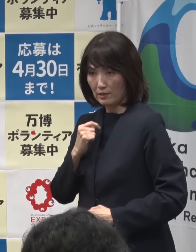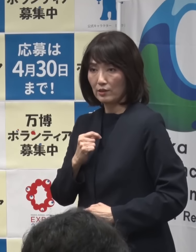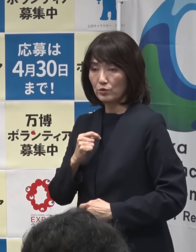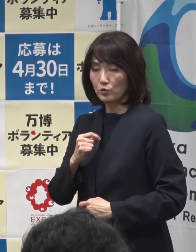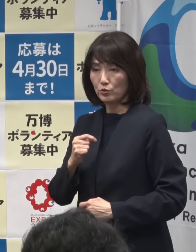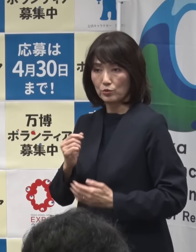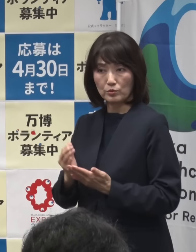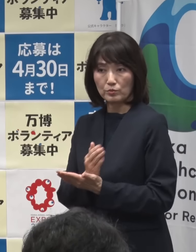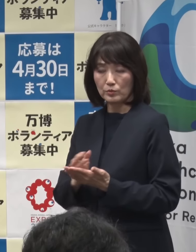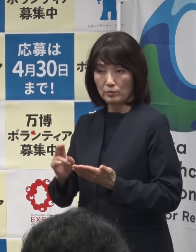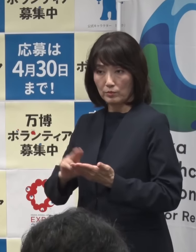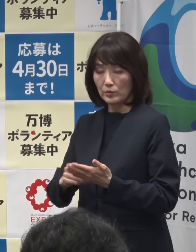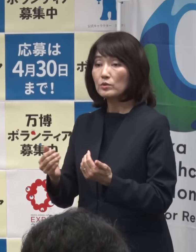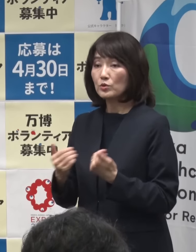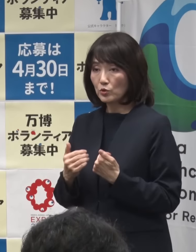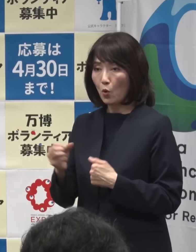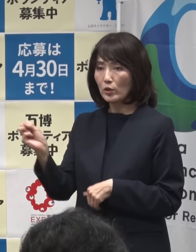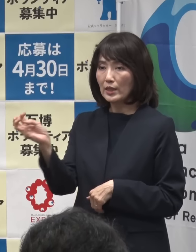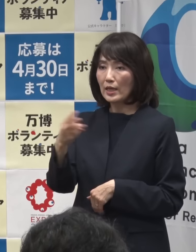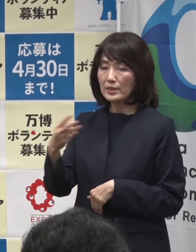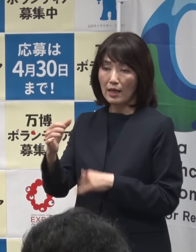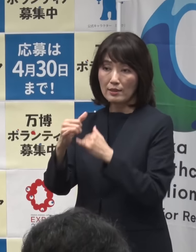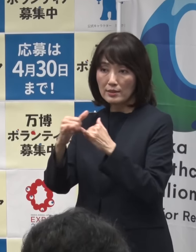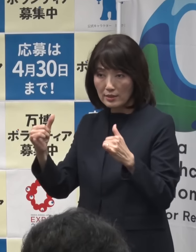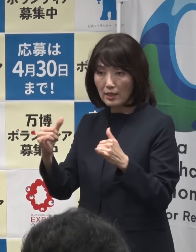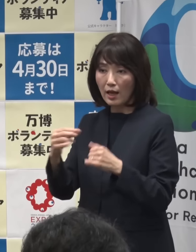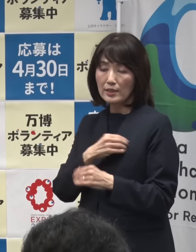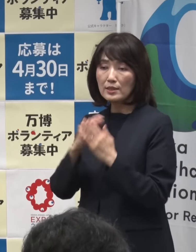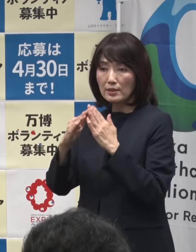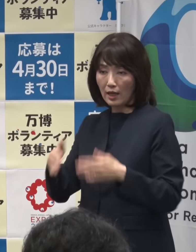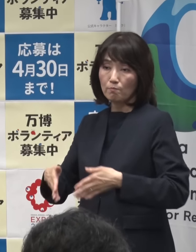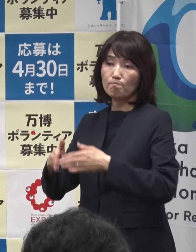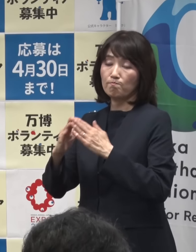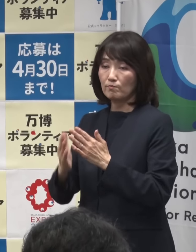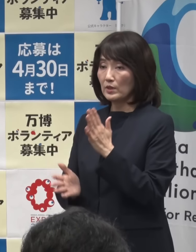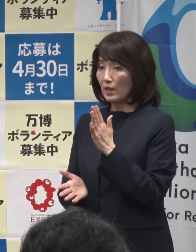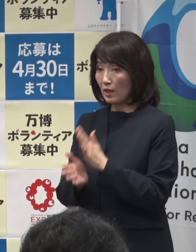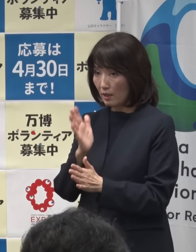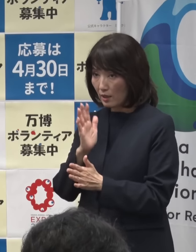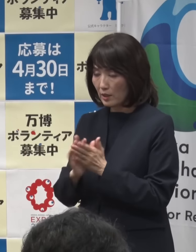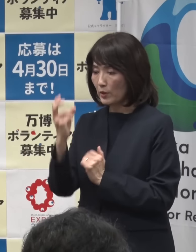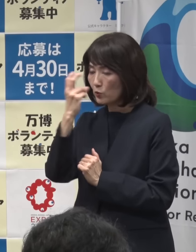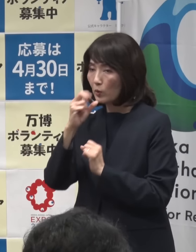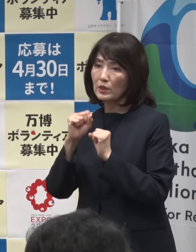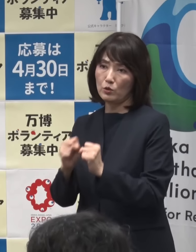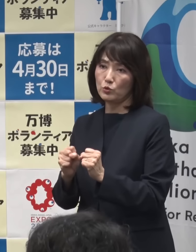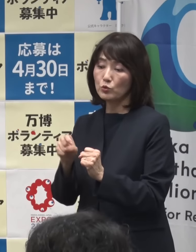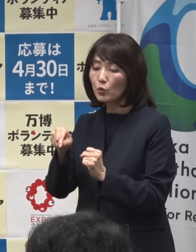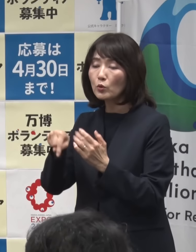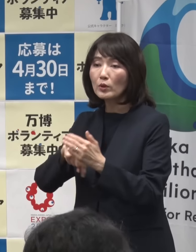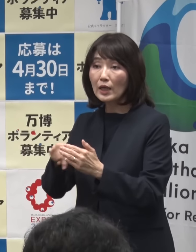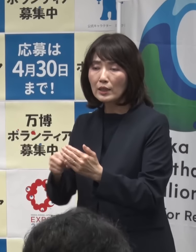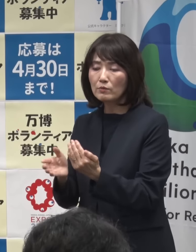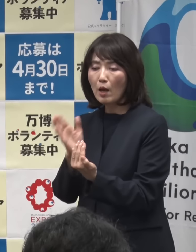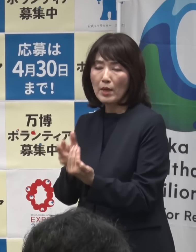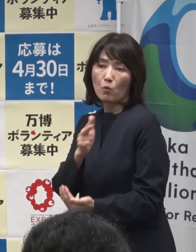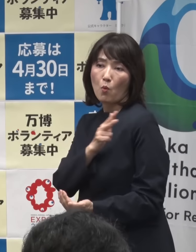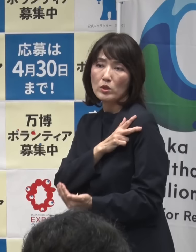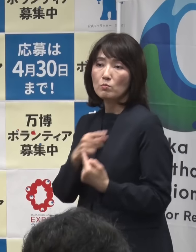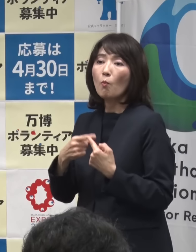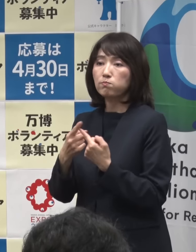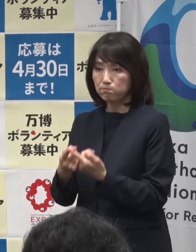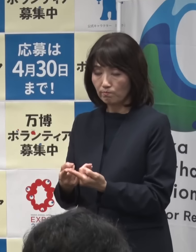ので、第三者の委員会を設置して改めて調査をするということ、弁護士らも入るということですので、そこで